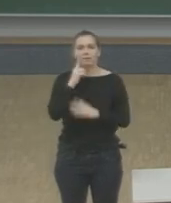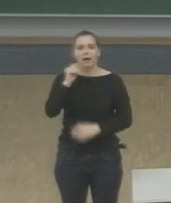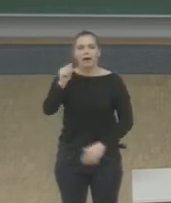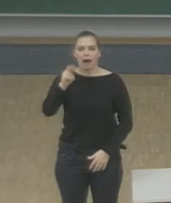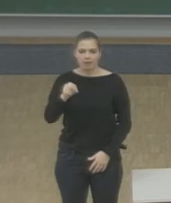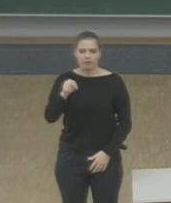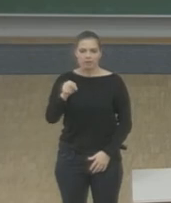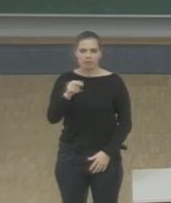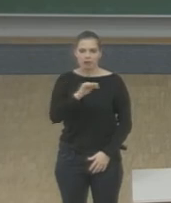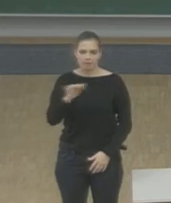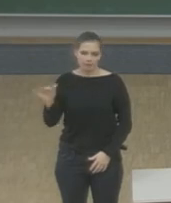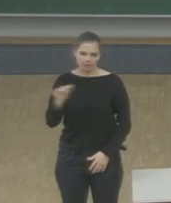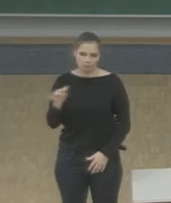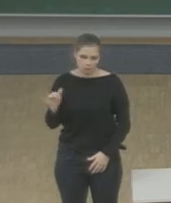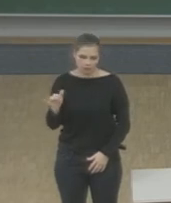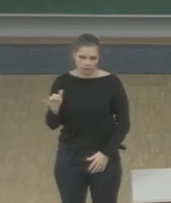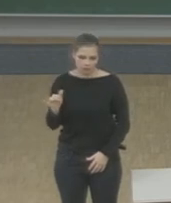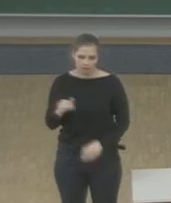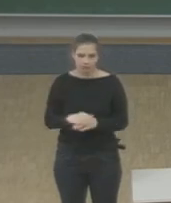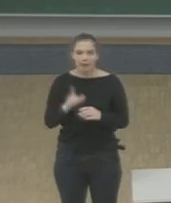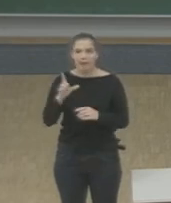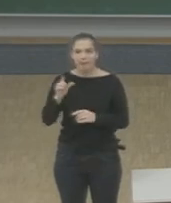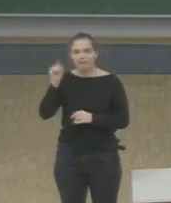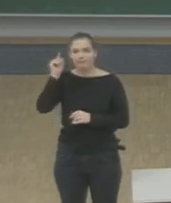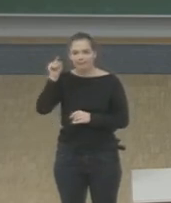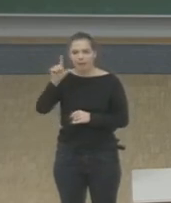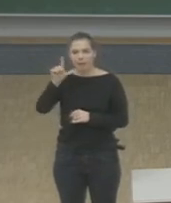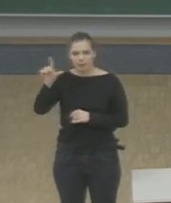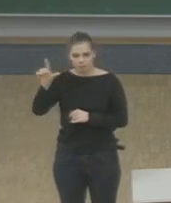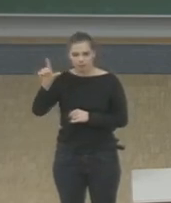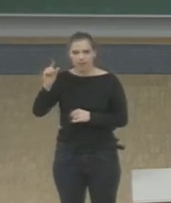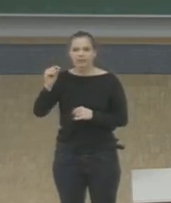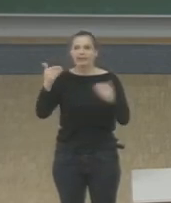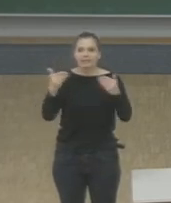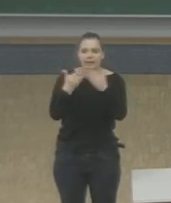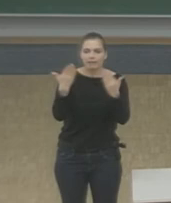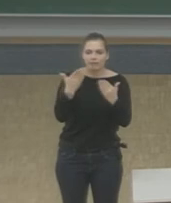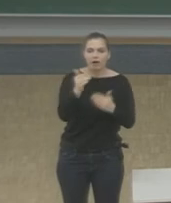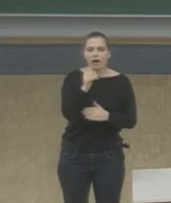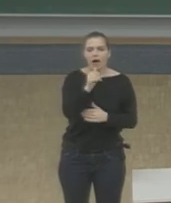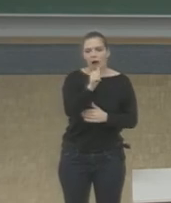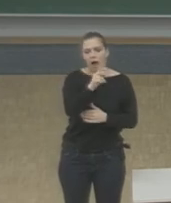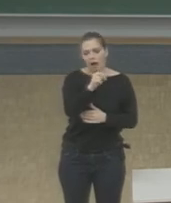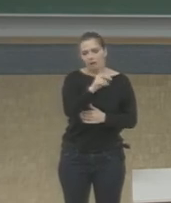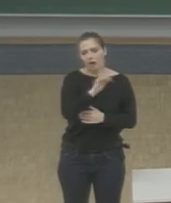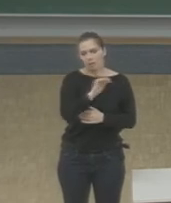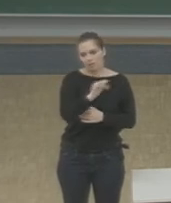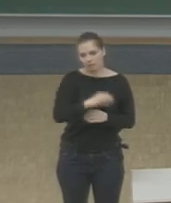Analphabetismus. Also Literacy, Gegenteil von Analphabetismus. Als Keimzelle der